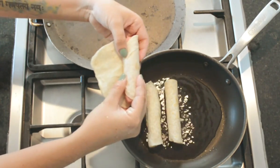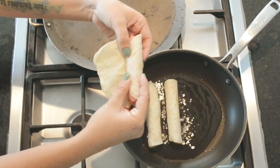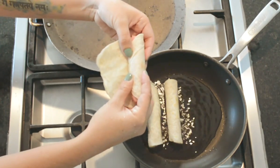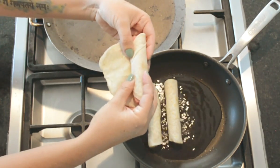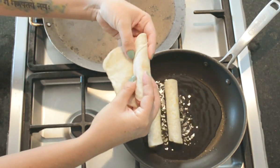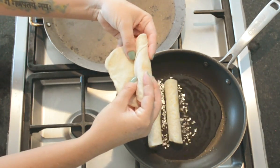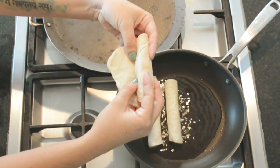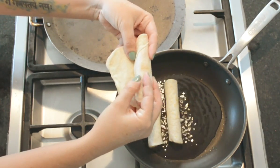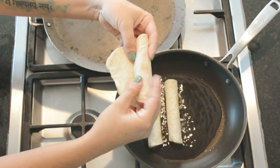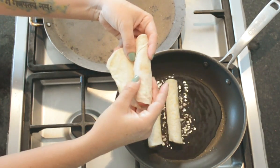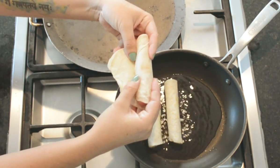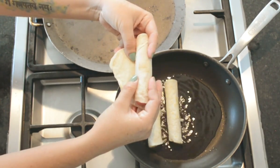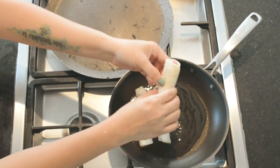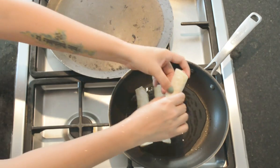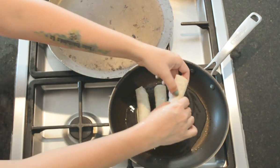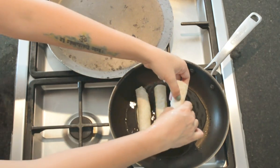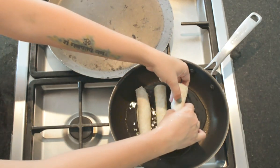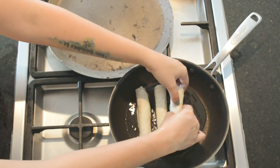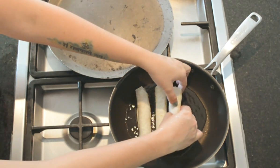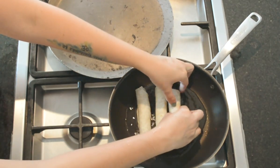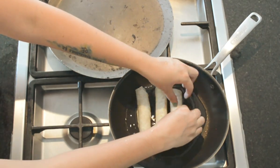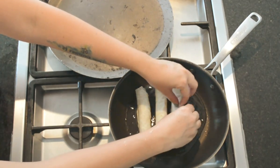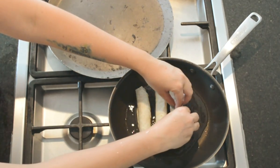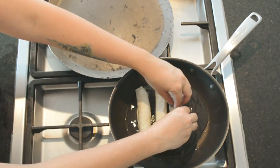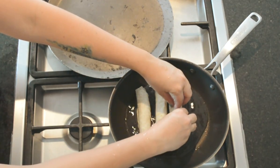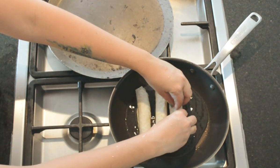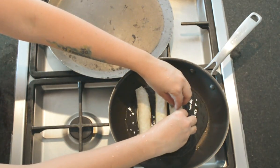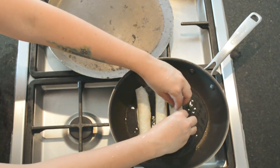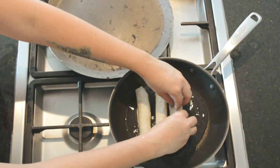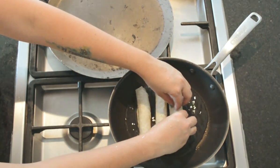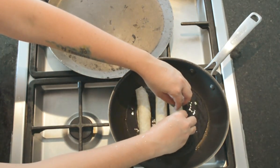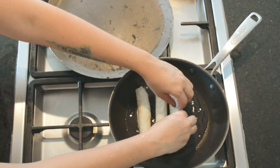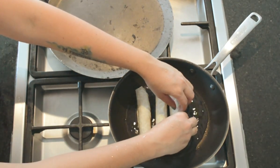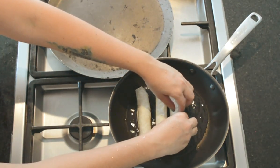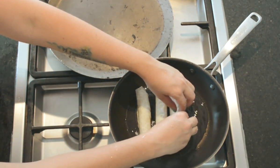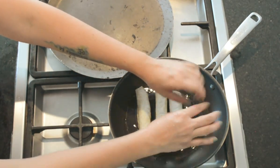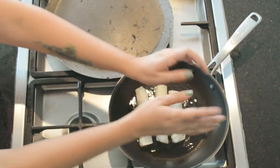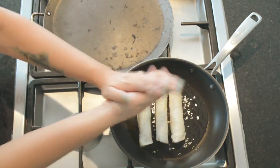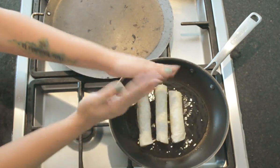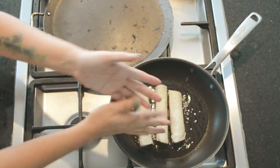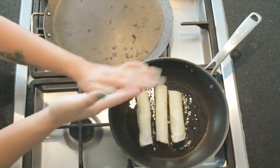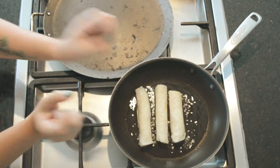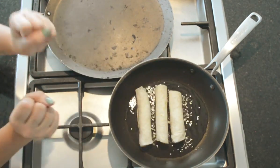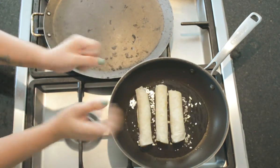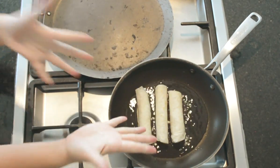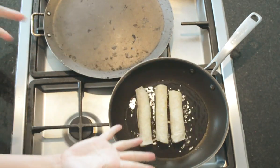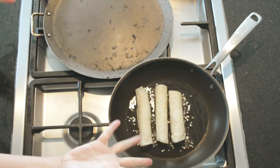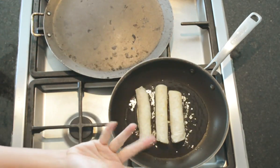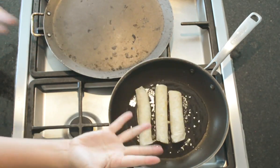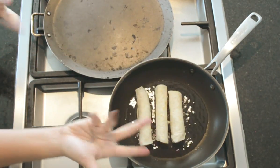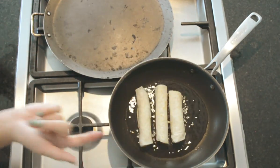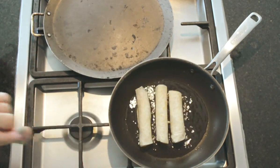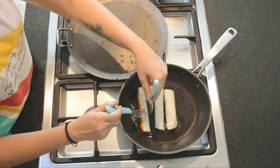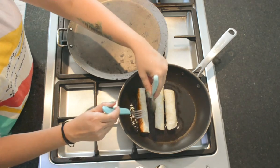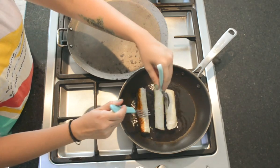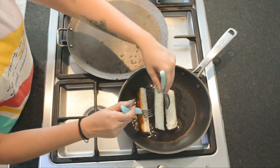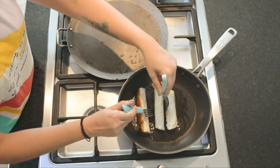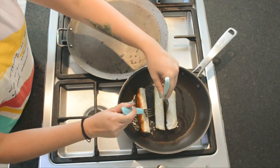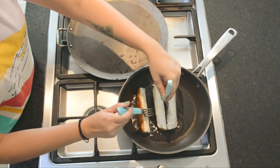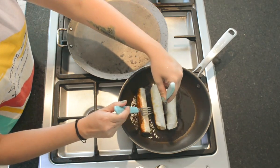y se pueden quemar. Listo, ahí están mis tres taquitos. Digo, puedes hacer más, pero yo voy a hacer tres. Y ahora vamos a